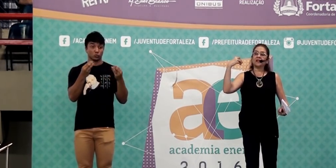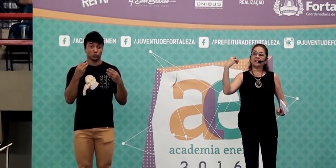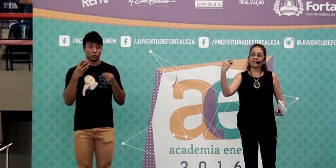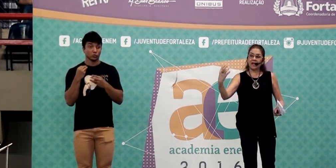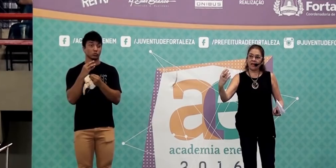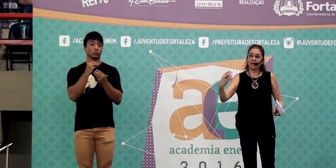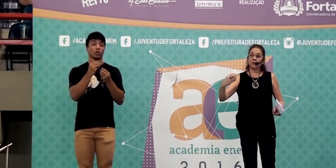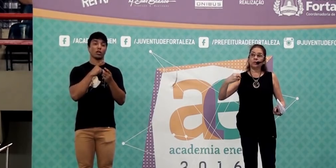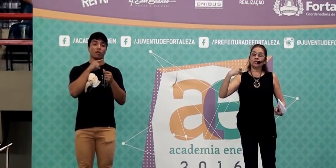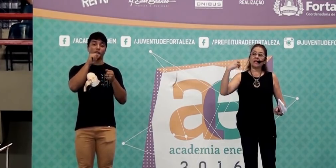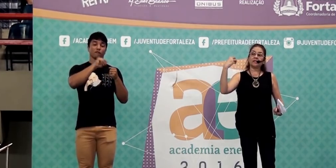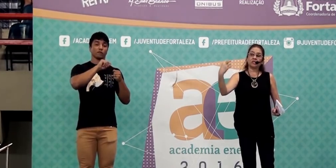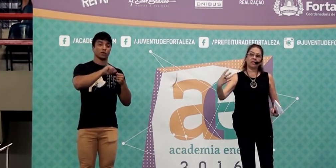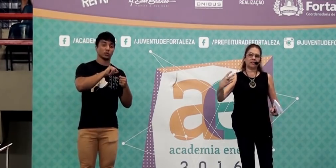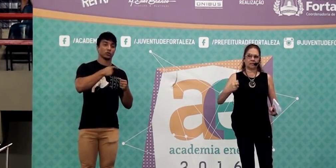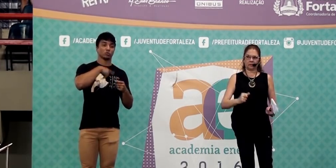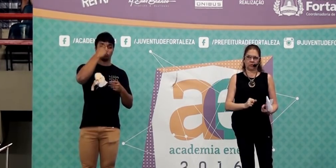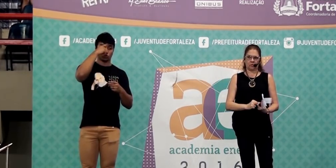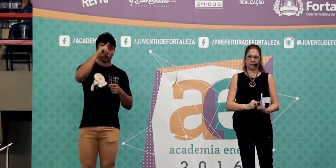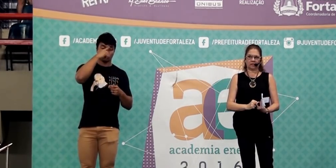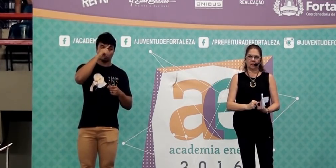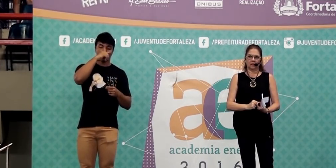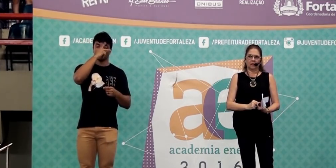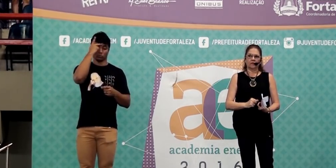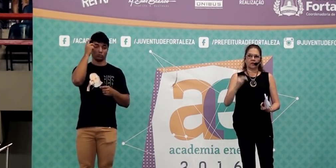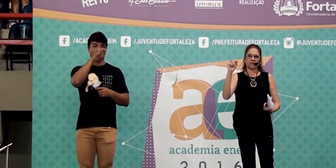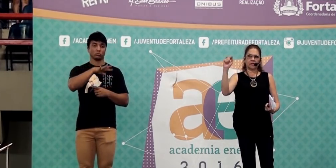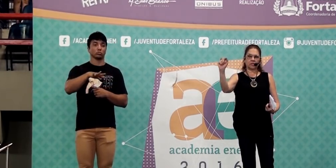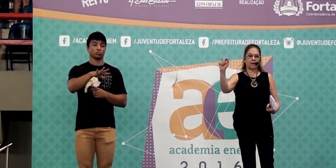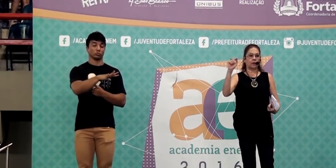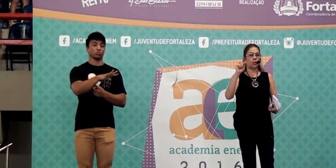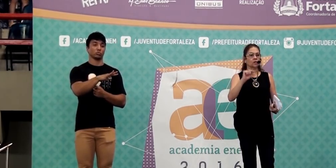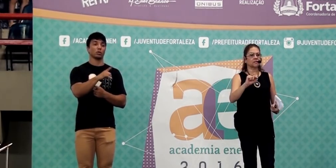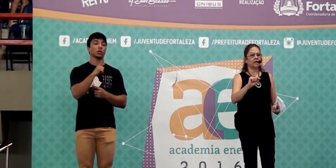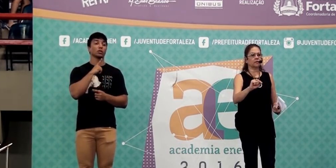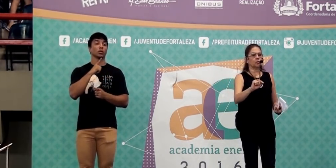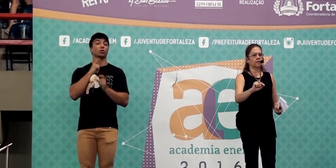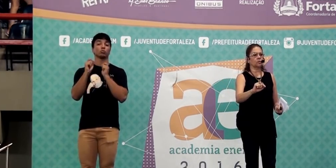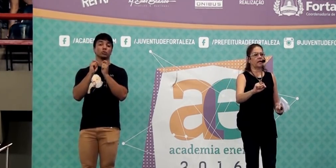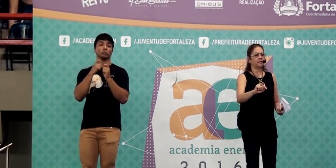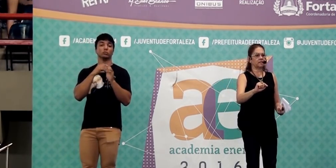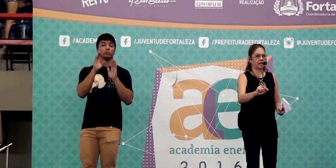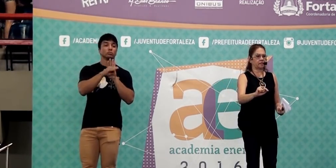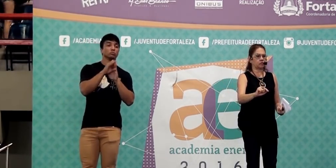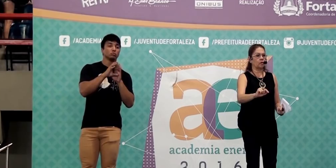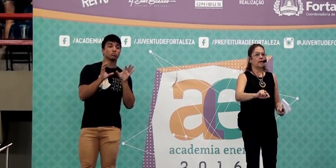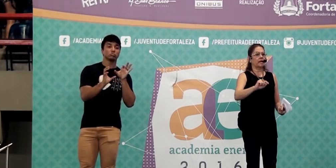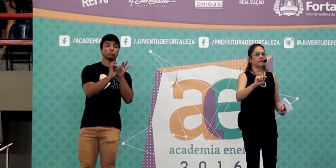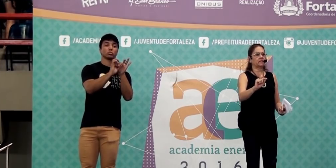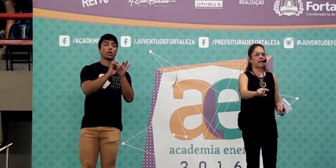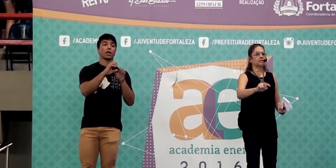no fazer, no dia a dia das pessoas. Você está conceituando o que é excesso. Excesso